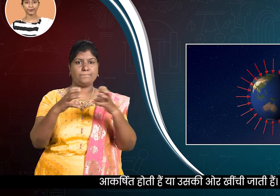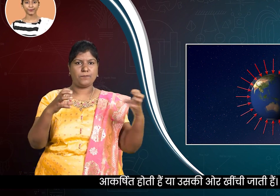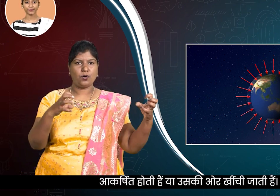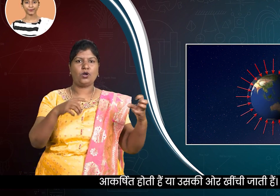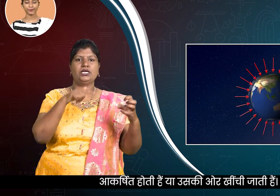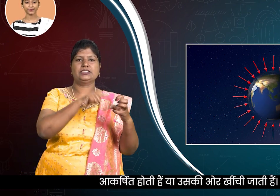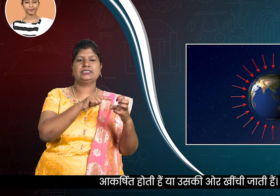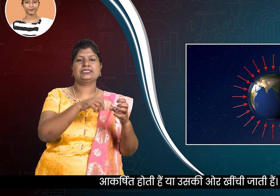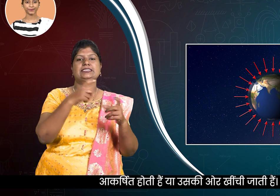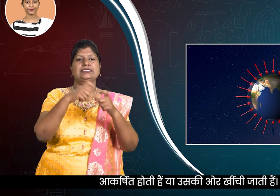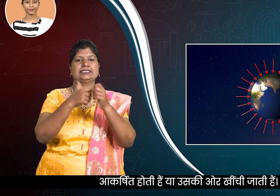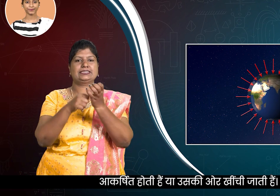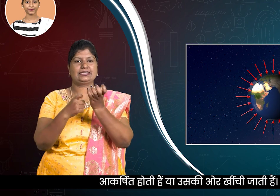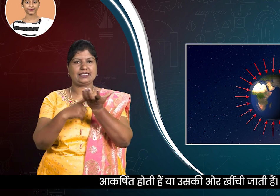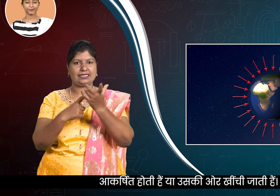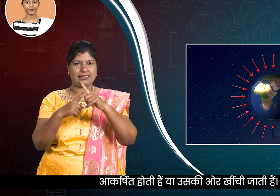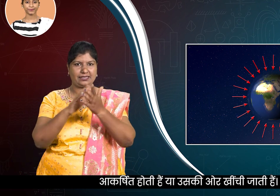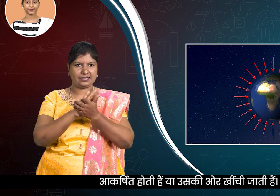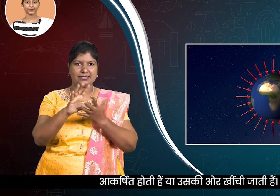है।